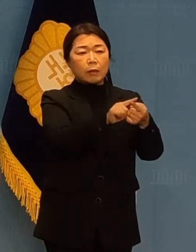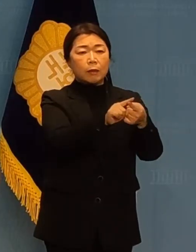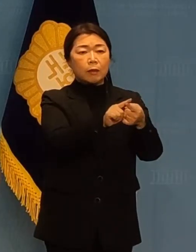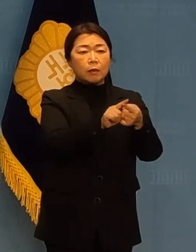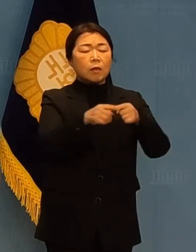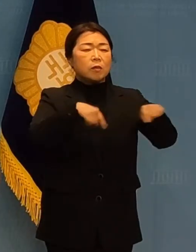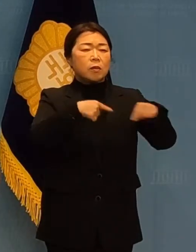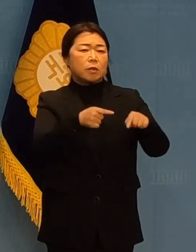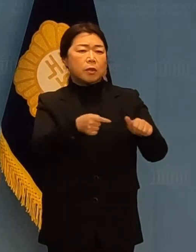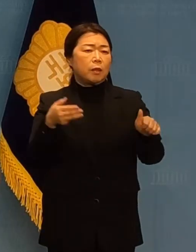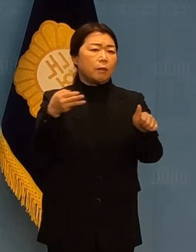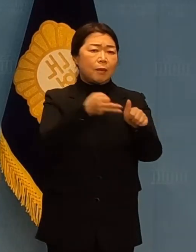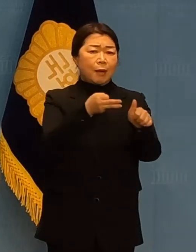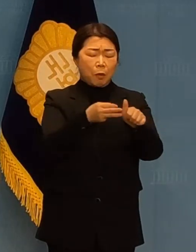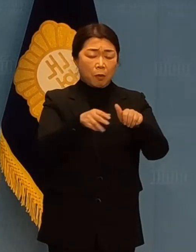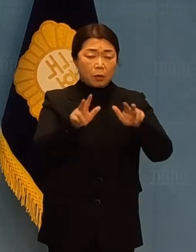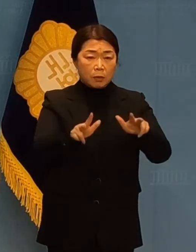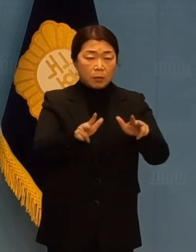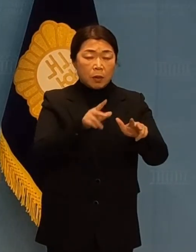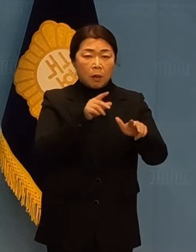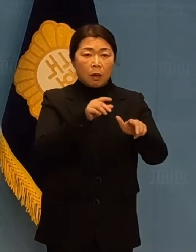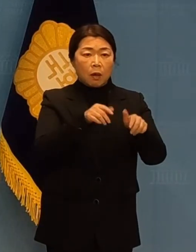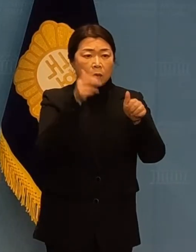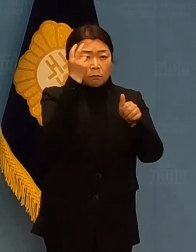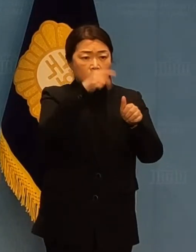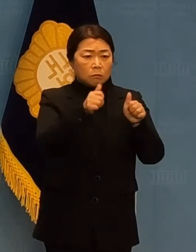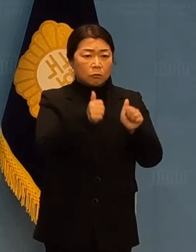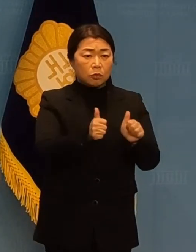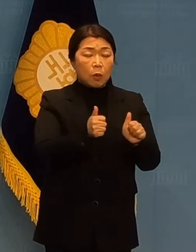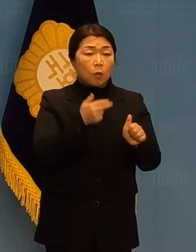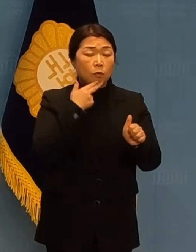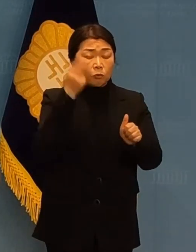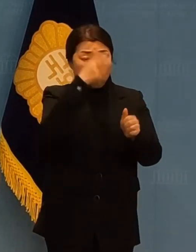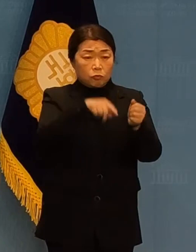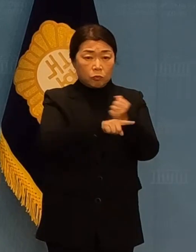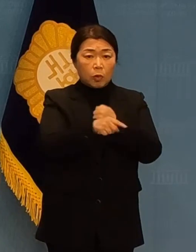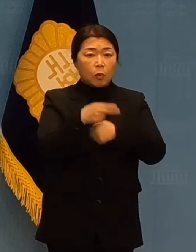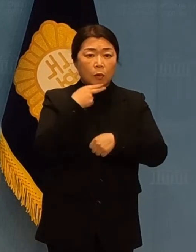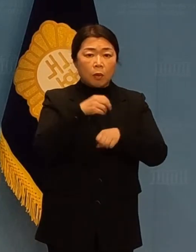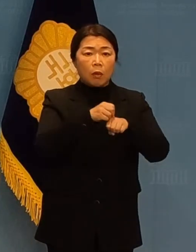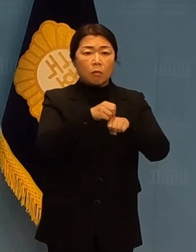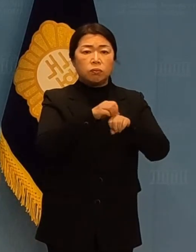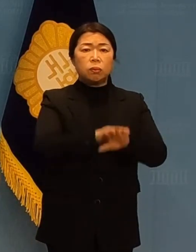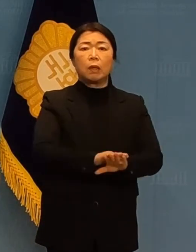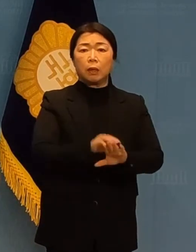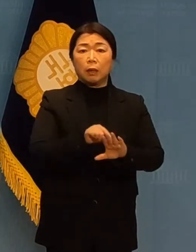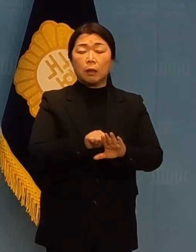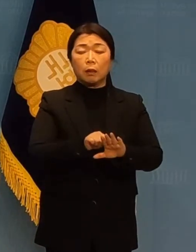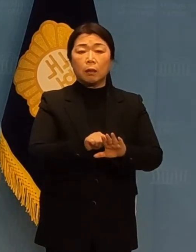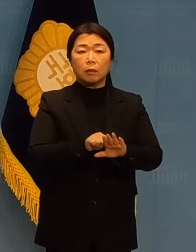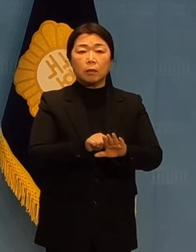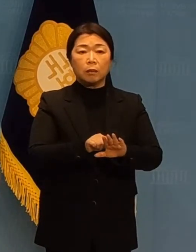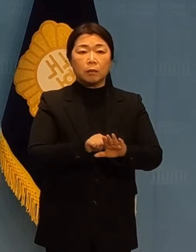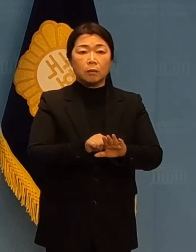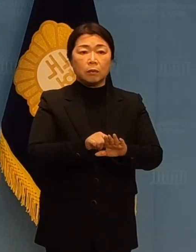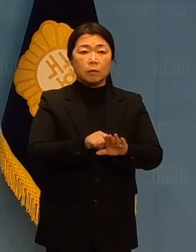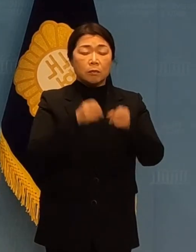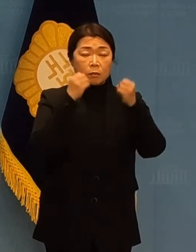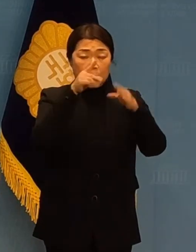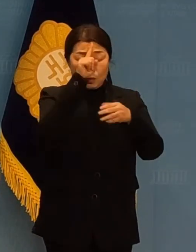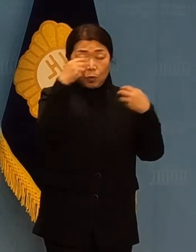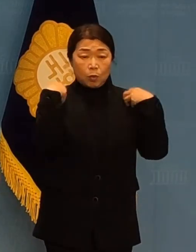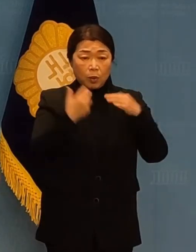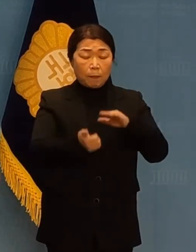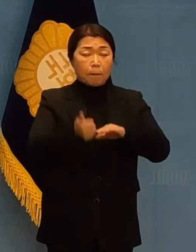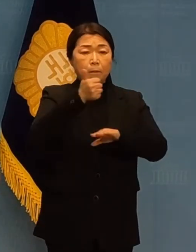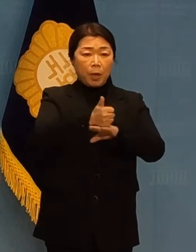아직도 뭉개고 있습니다. 우리 정부 출범 7개월하고 10일이 지났습니다. 뭐